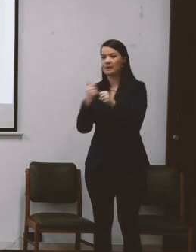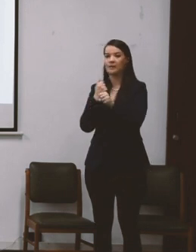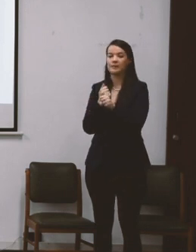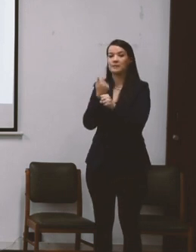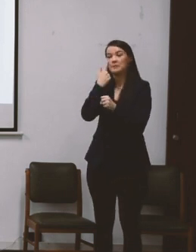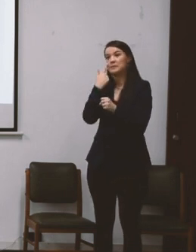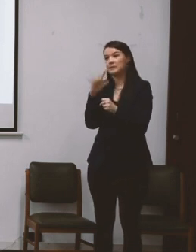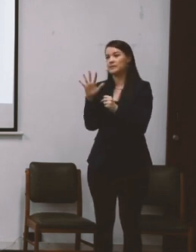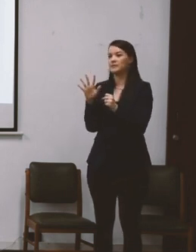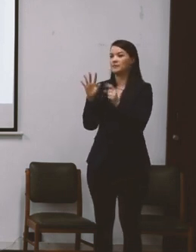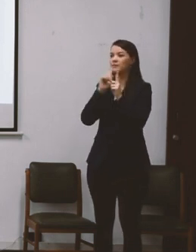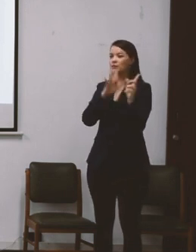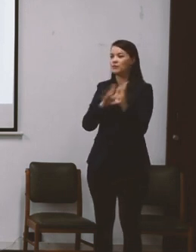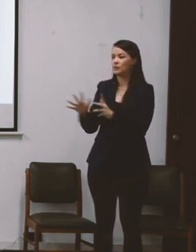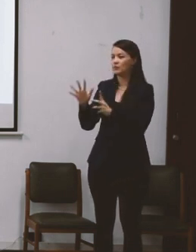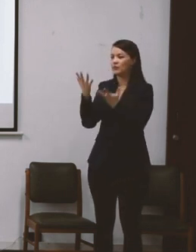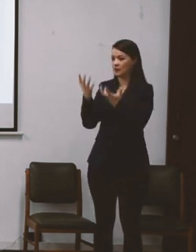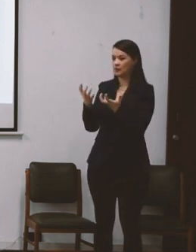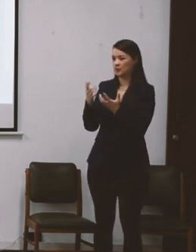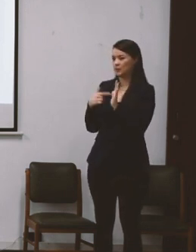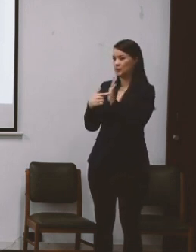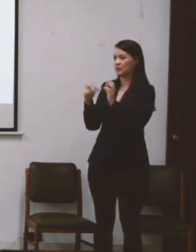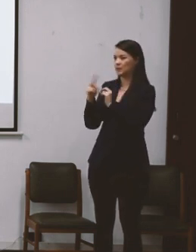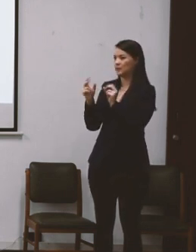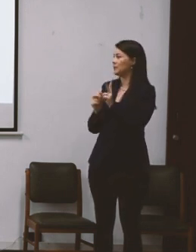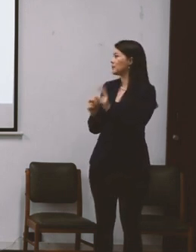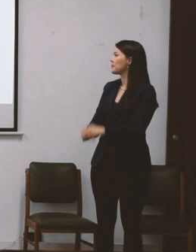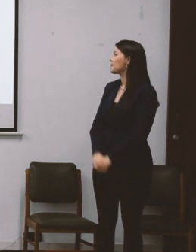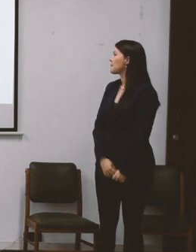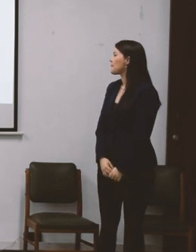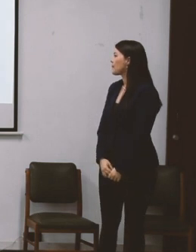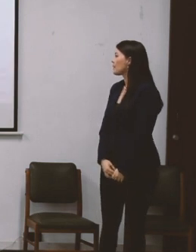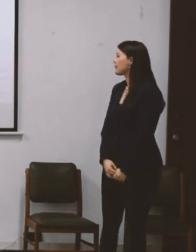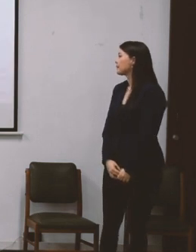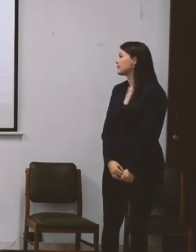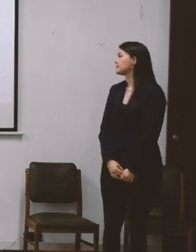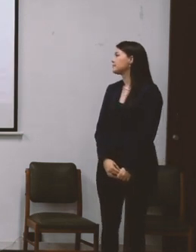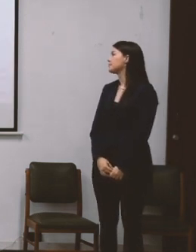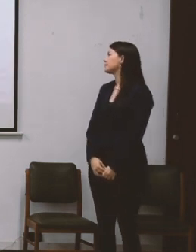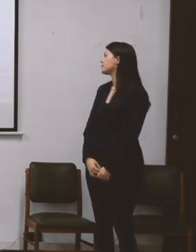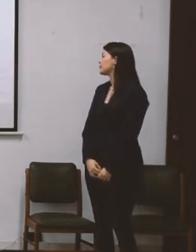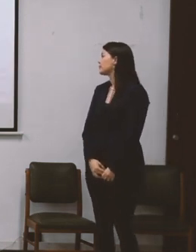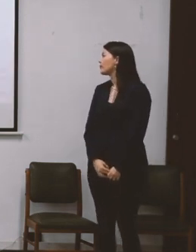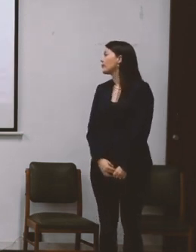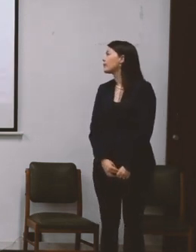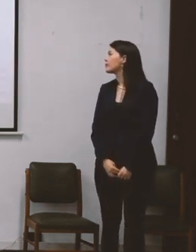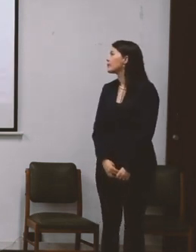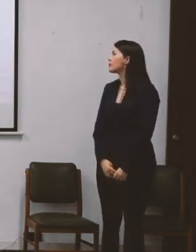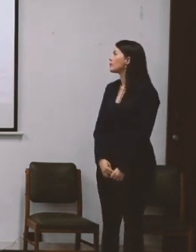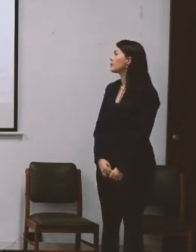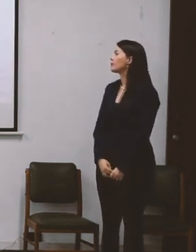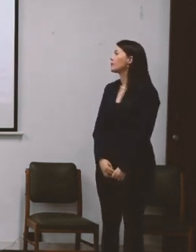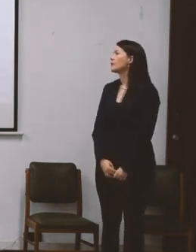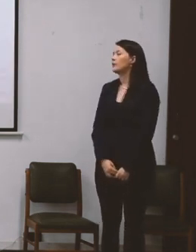retórica inclusiva a través de la metáfora de la meseta. Creo que ahí luego la siguiente, que es